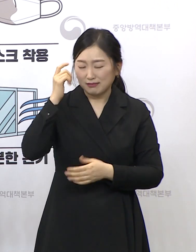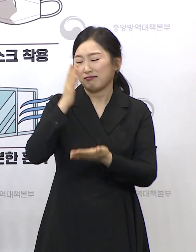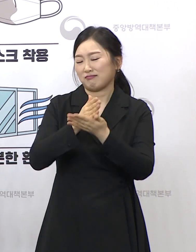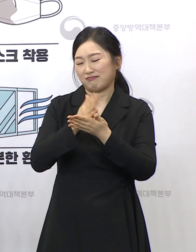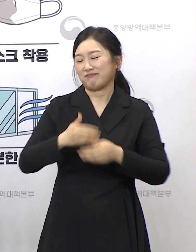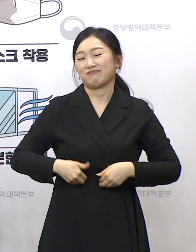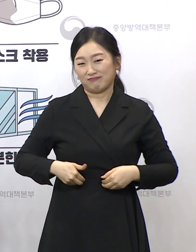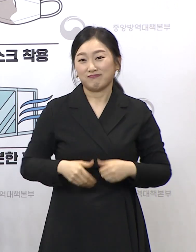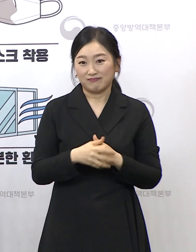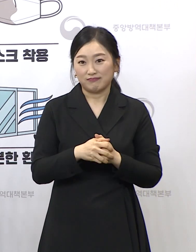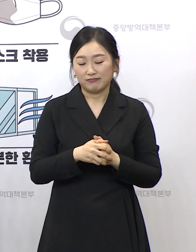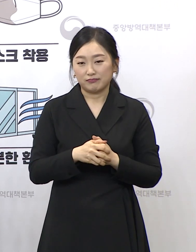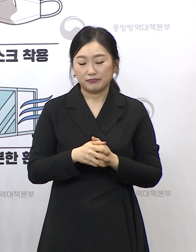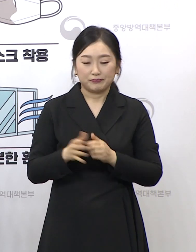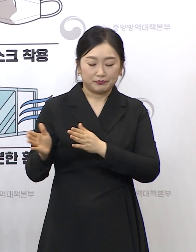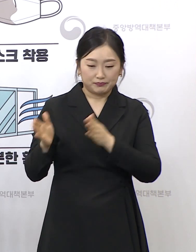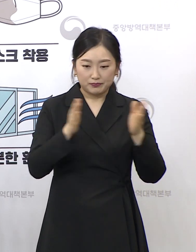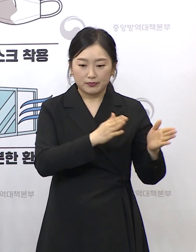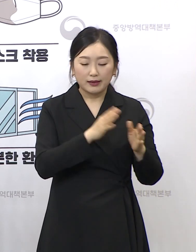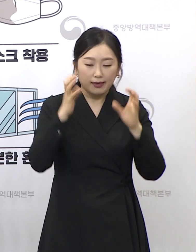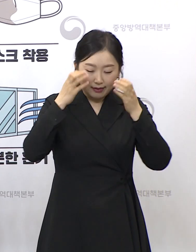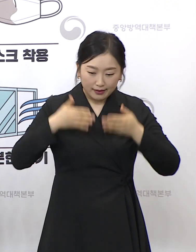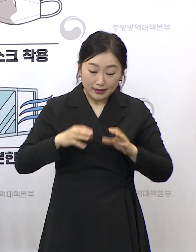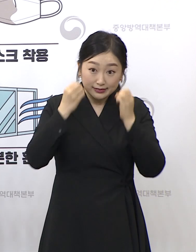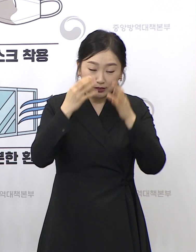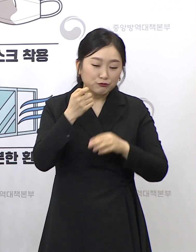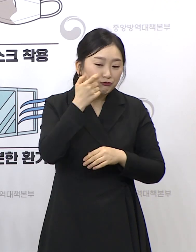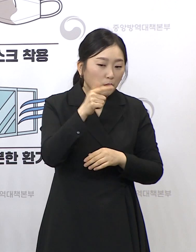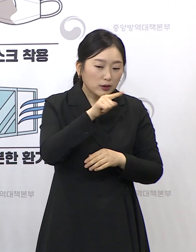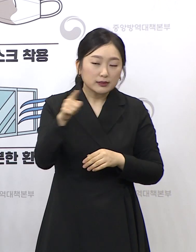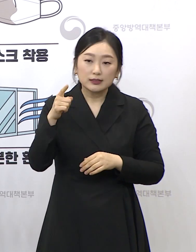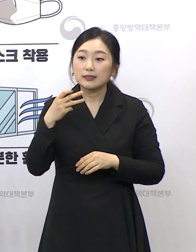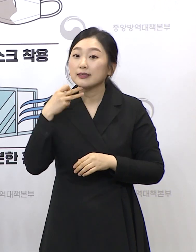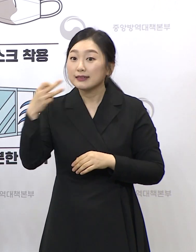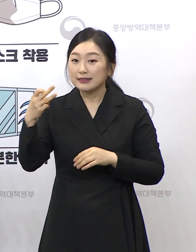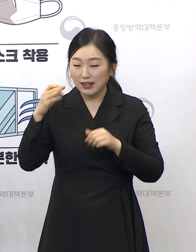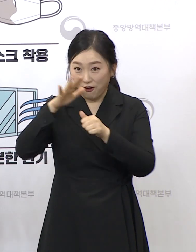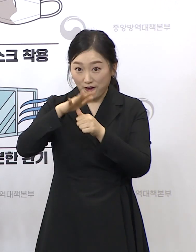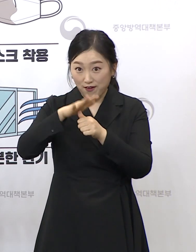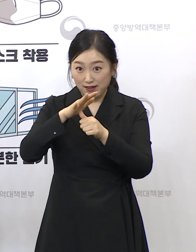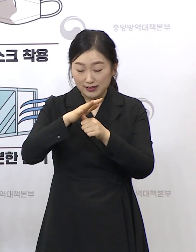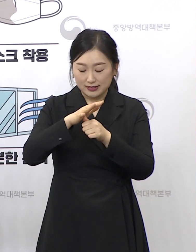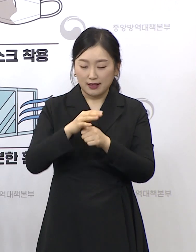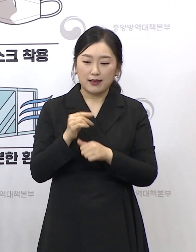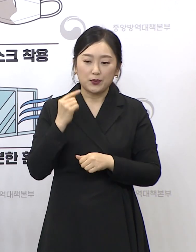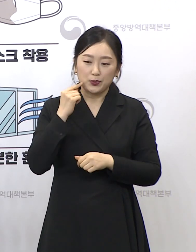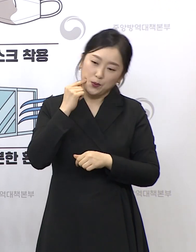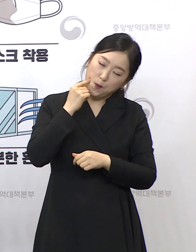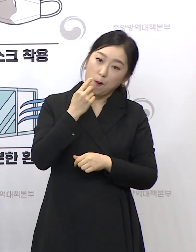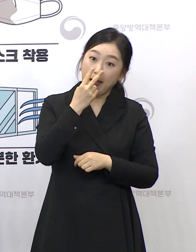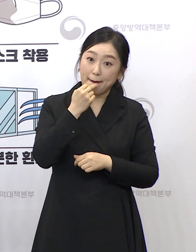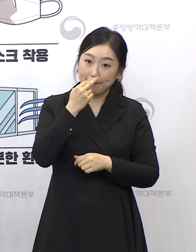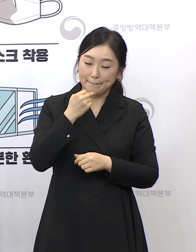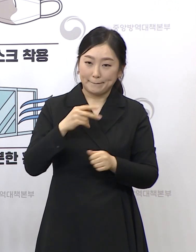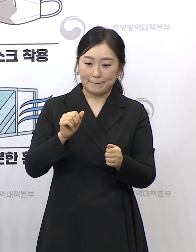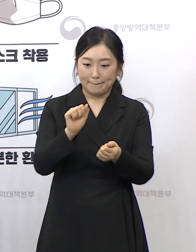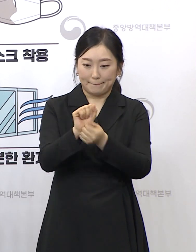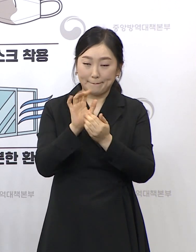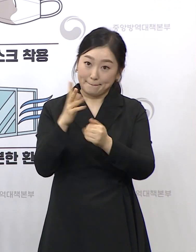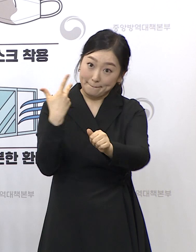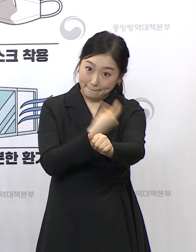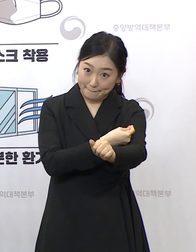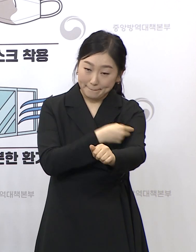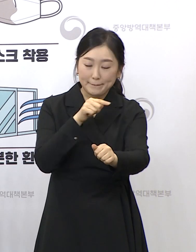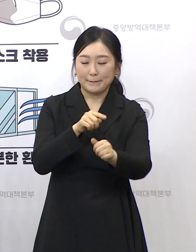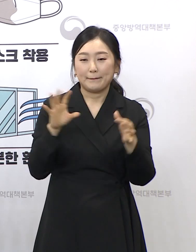다음으로는 생후 6개월에서 13세 어린이 중에 1회 접종 대상 인플루엔자 접종에 대해서 말씀드리겠습니다.